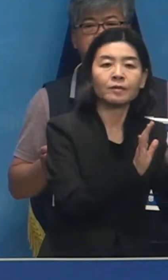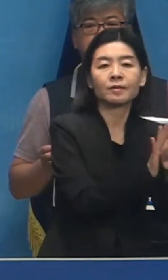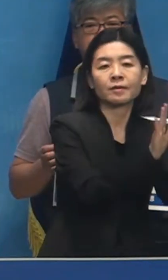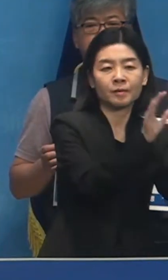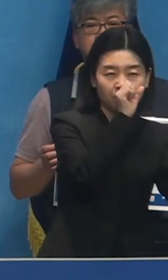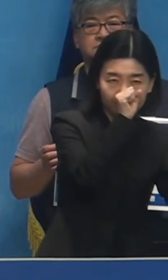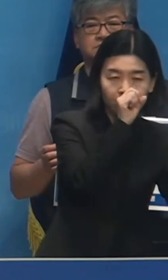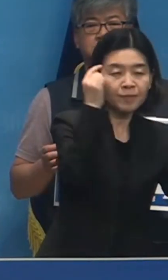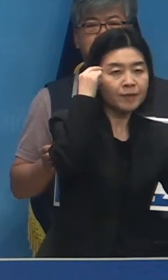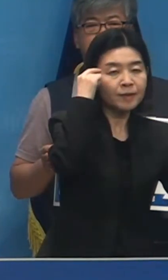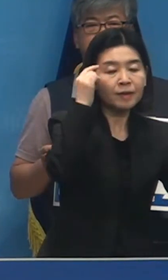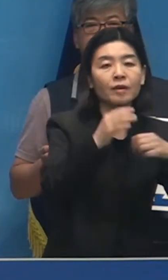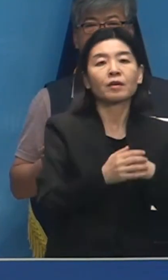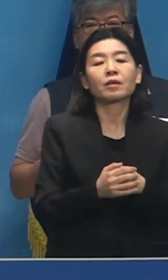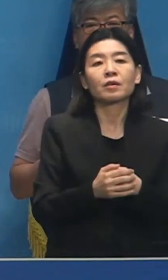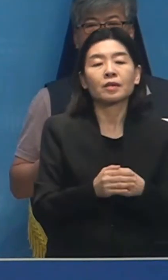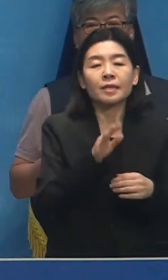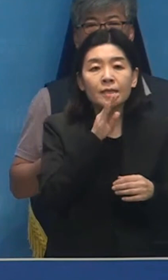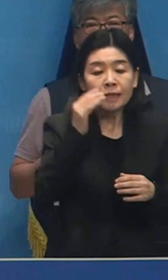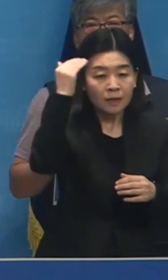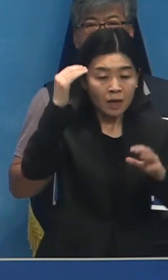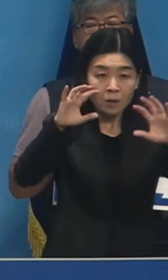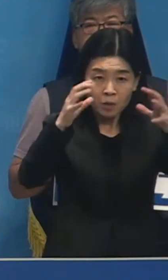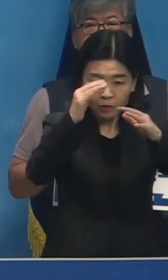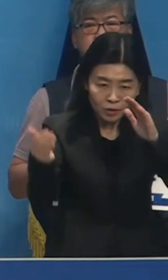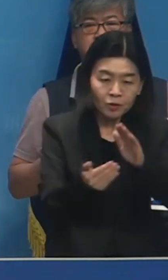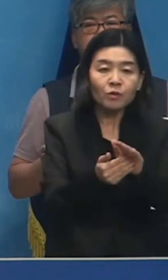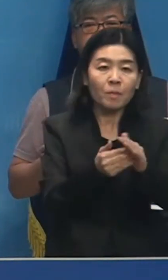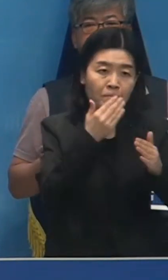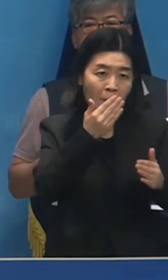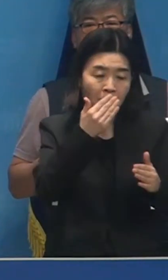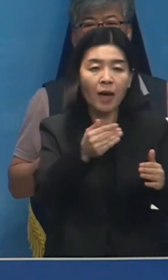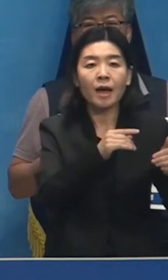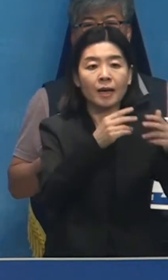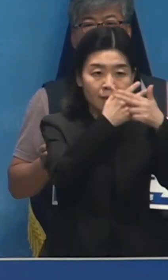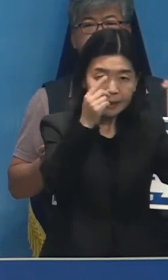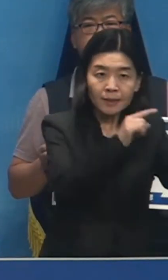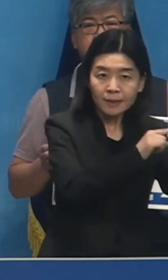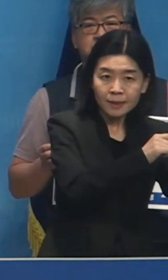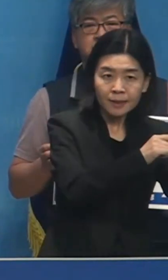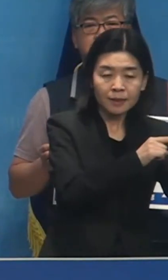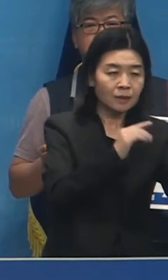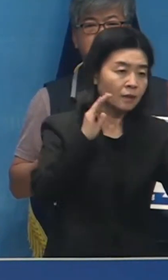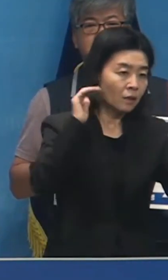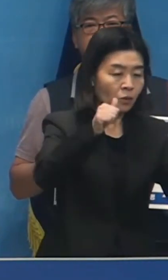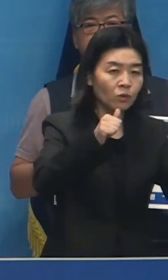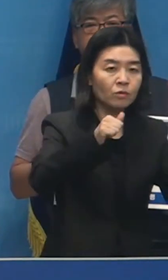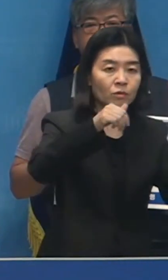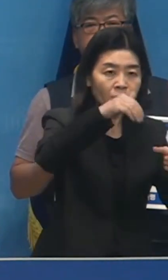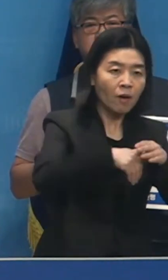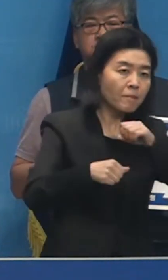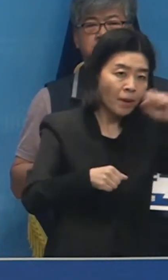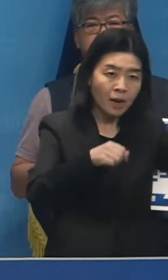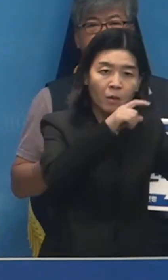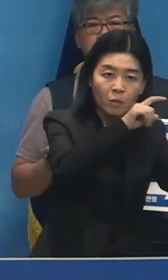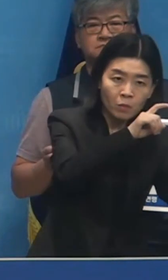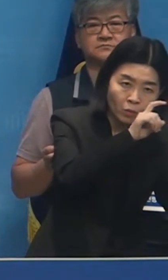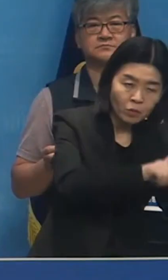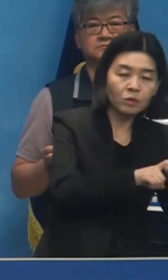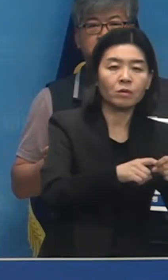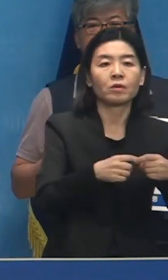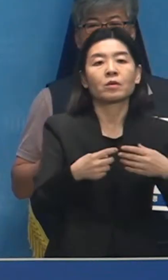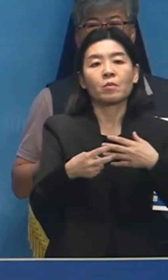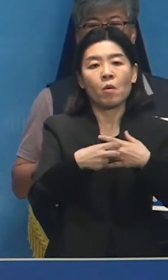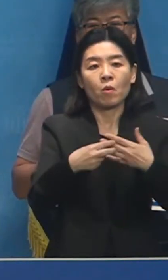진짜 대한민국을 실현할 이재명 후보의 대선 승리를 위해서 병원 노동자들이 힘을 모아 최선을 다하겠다는